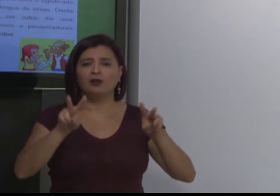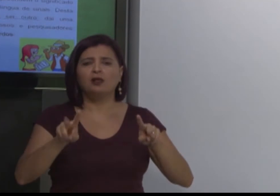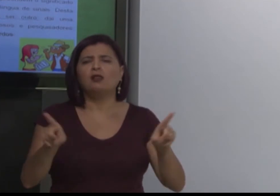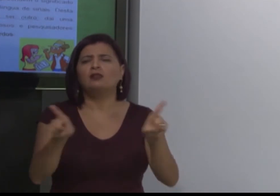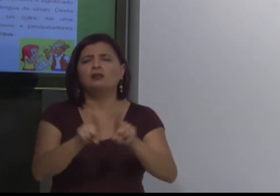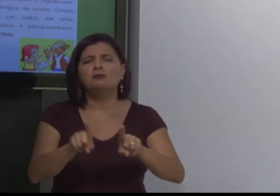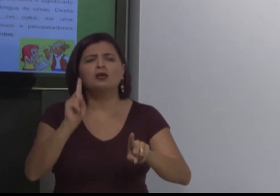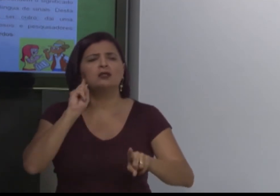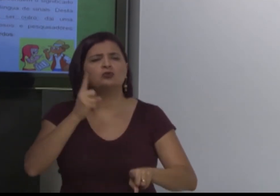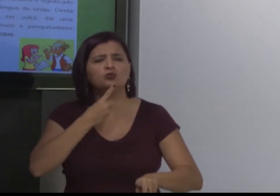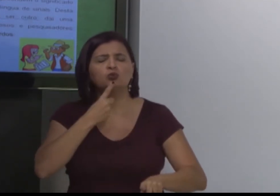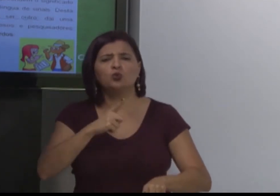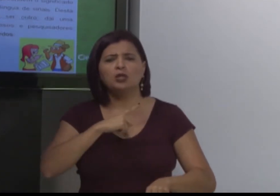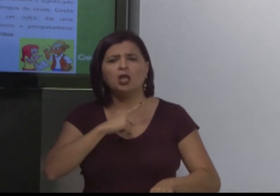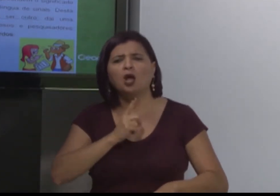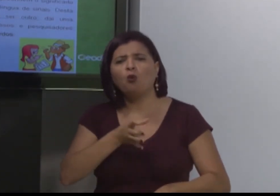porque o surdo, ele adquire